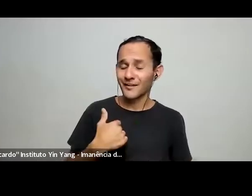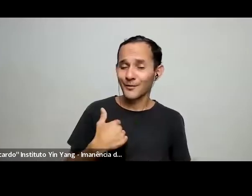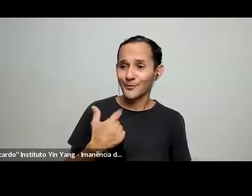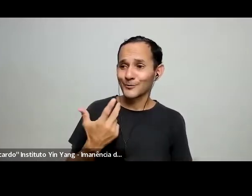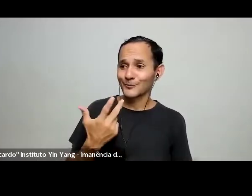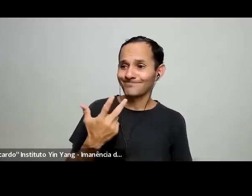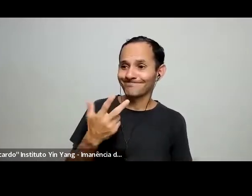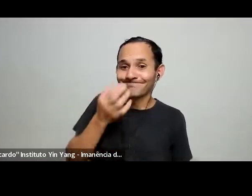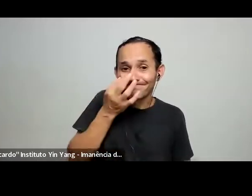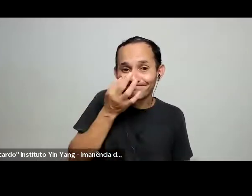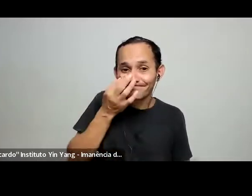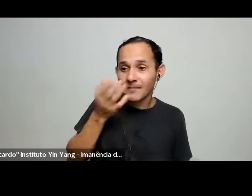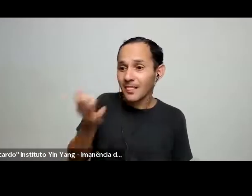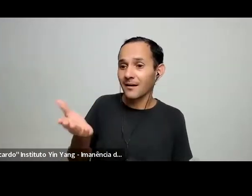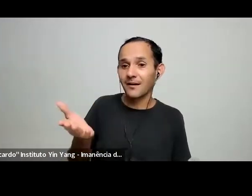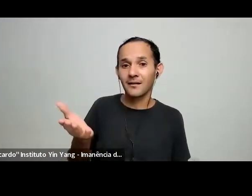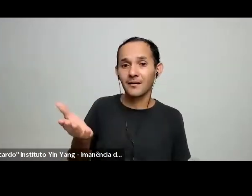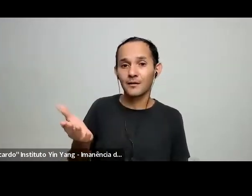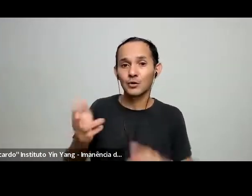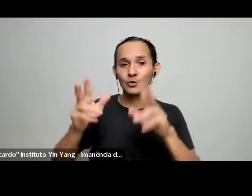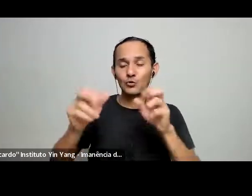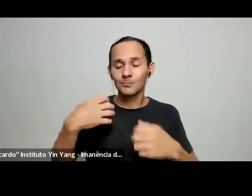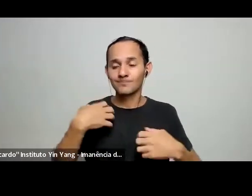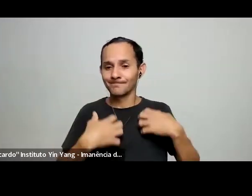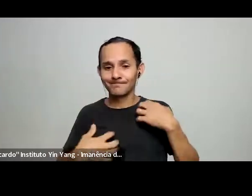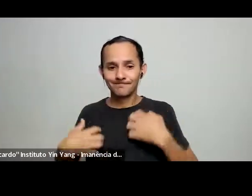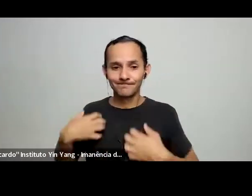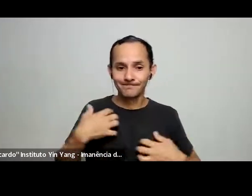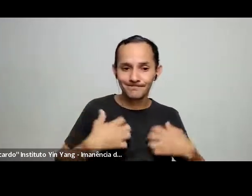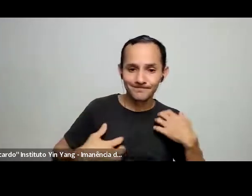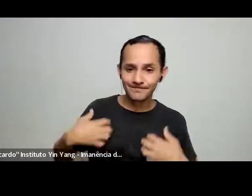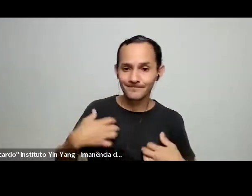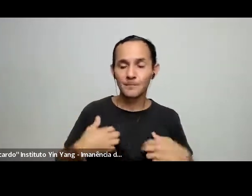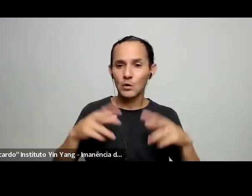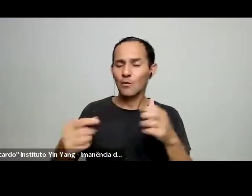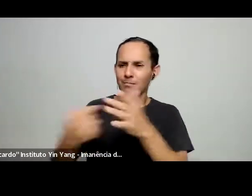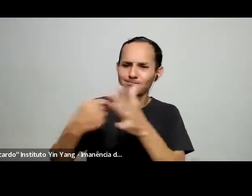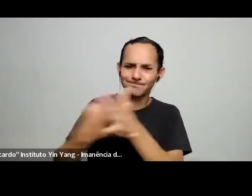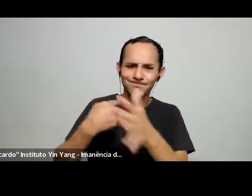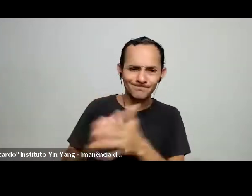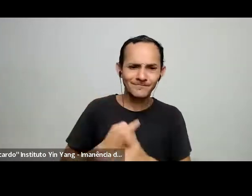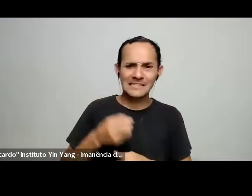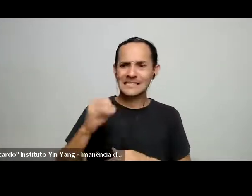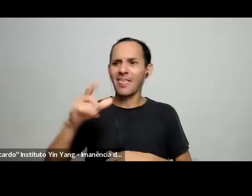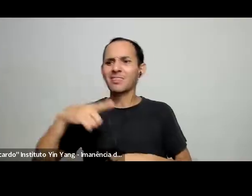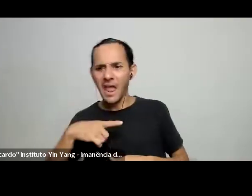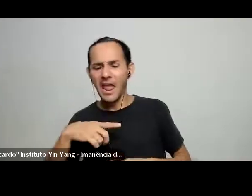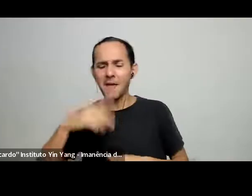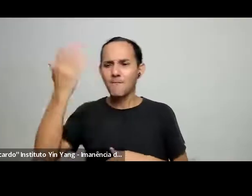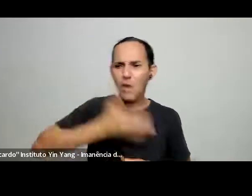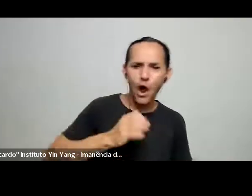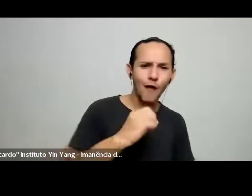estando presente em toda aquela angústia, esses questionamentos, se tem ou não